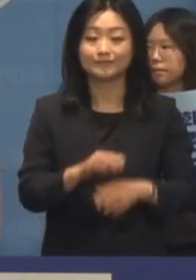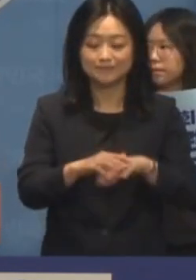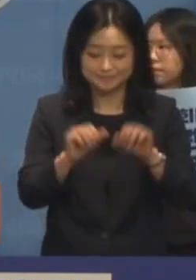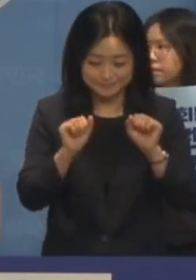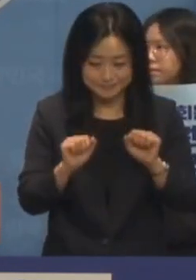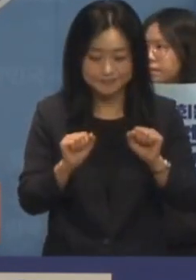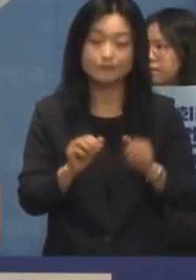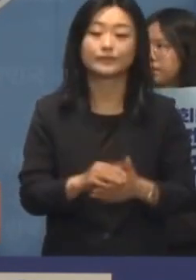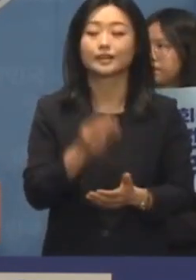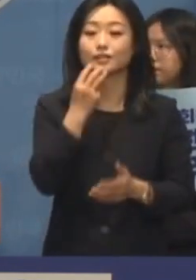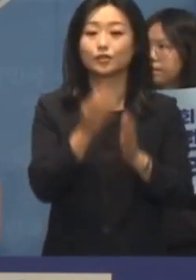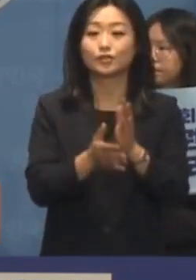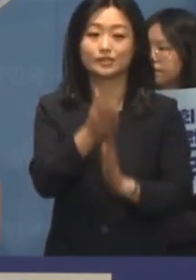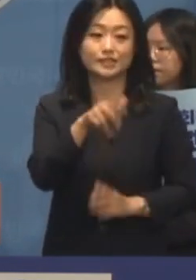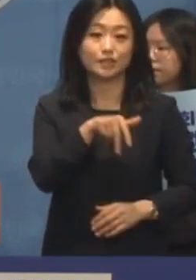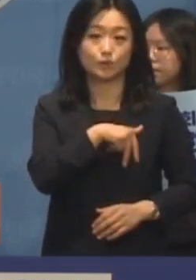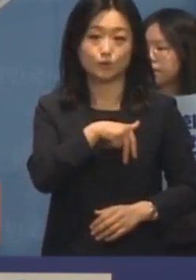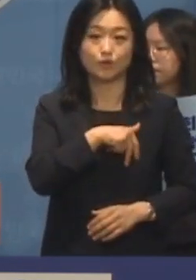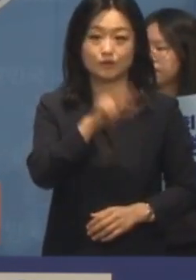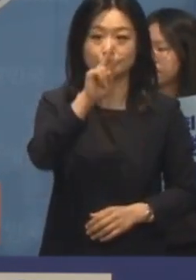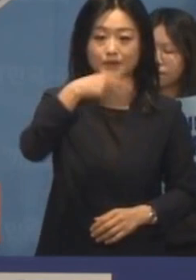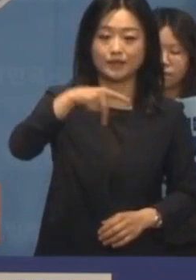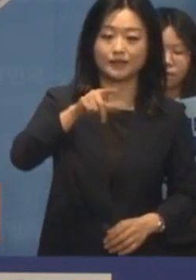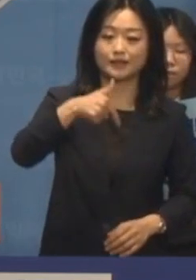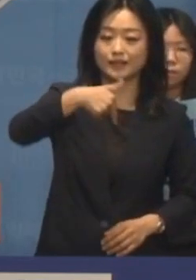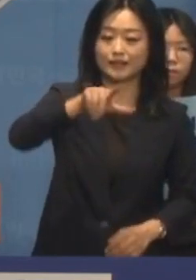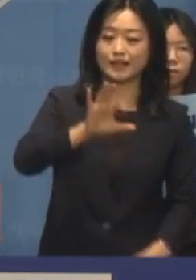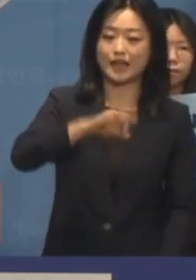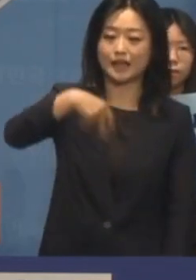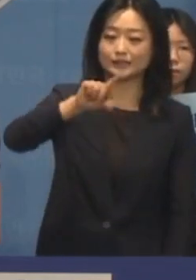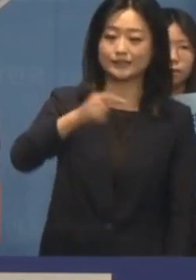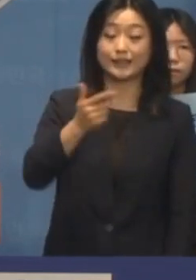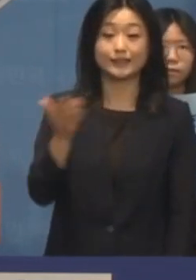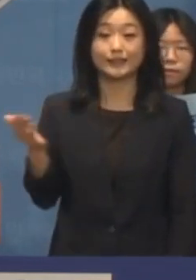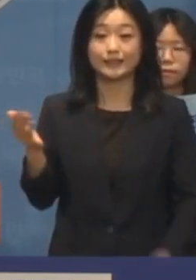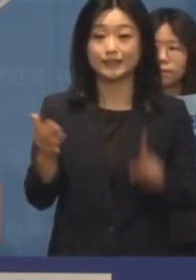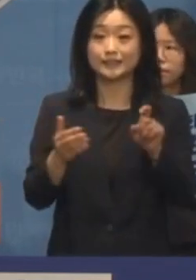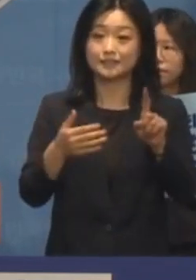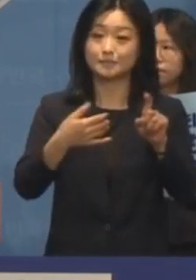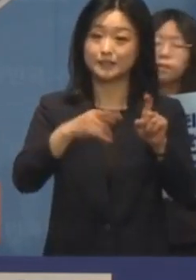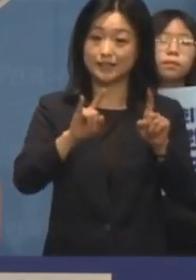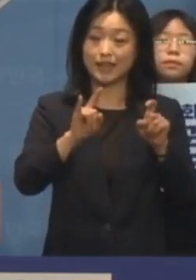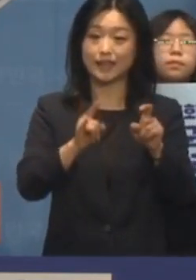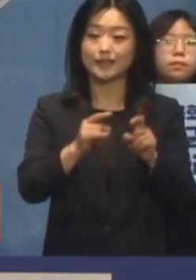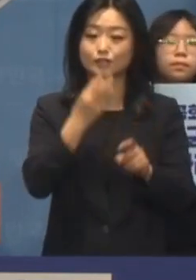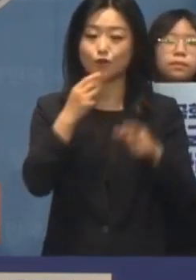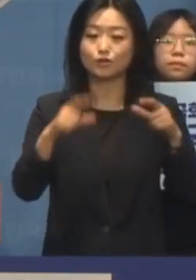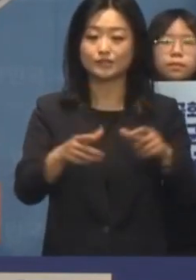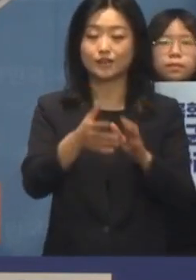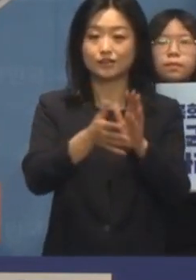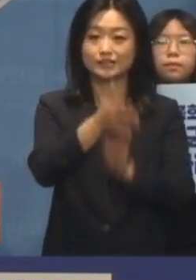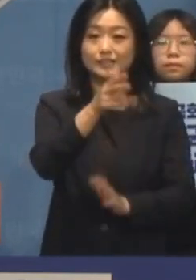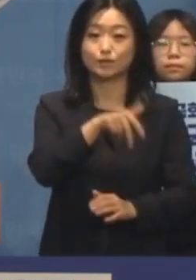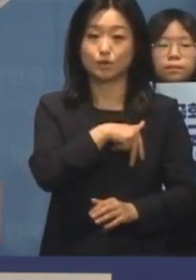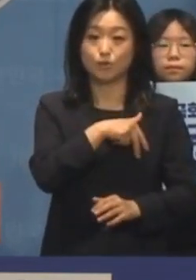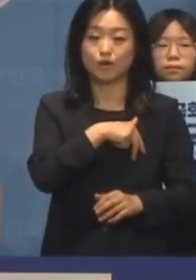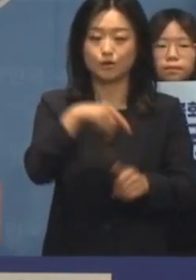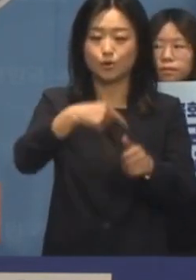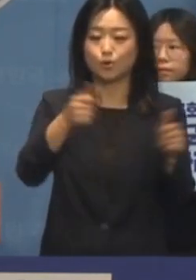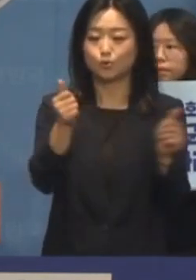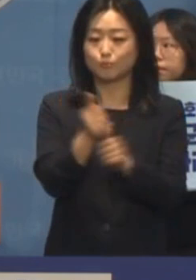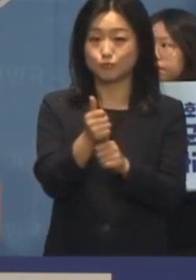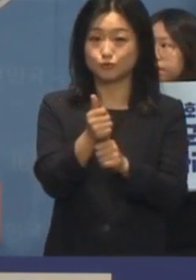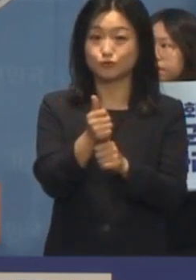안녕하십니까. 서울시의원 박강산이라고 합니다. 저는 지난 제11대 전반기 서울시의회에서 교육위원회 부위원장이자 최연소